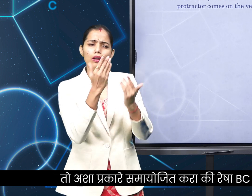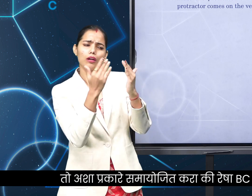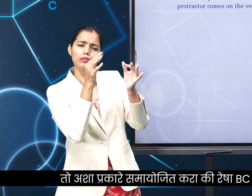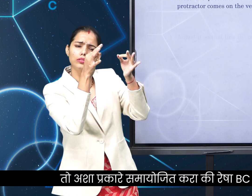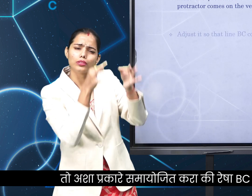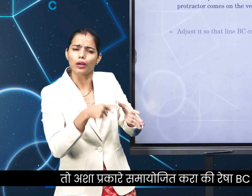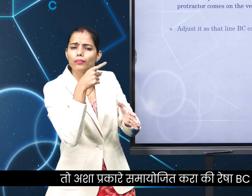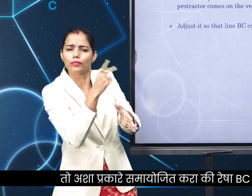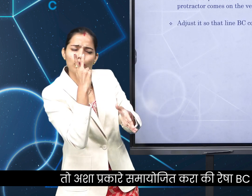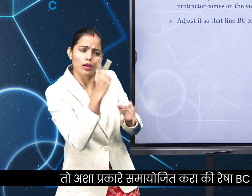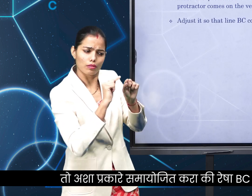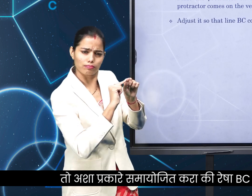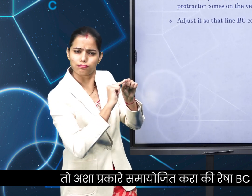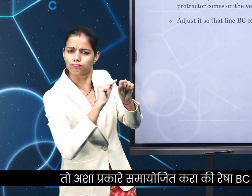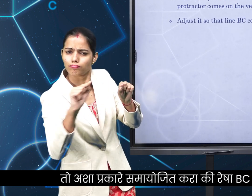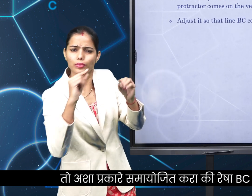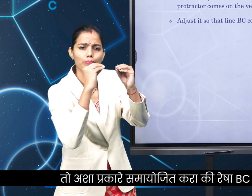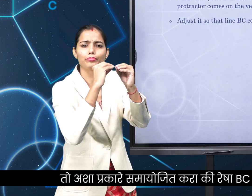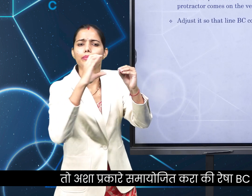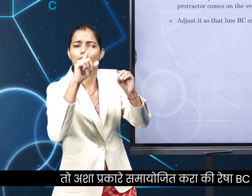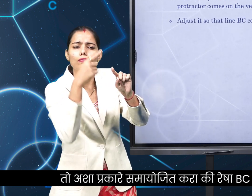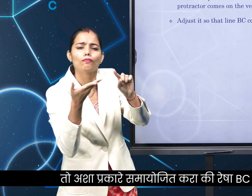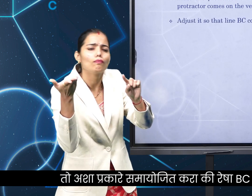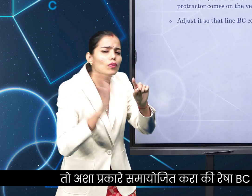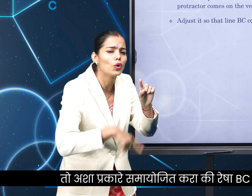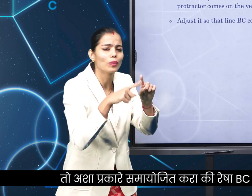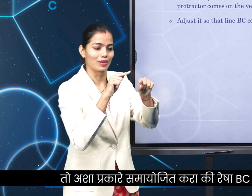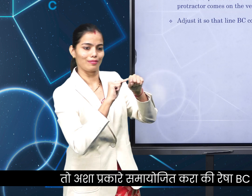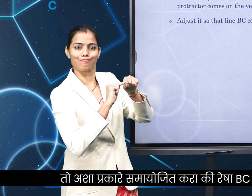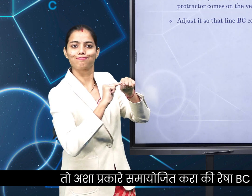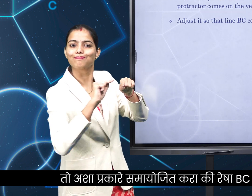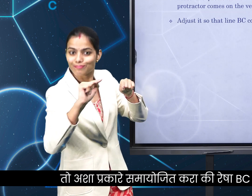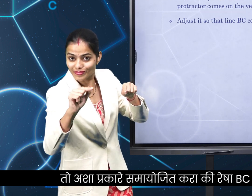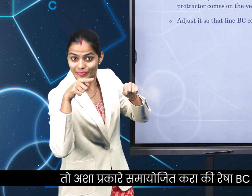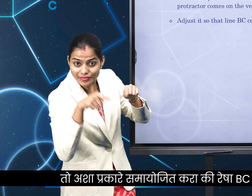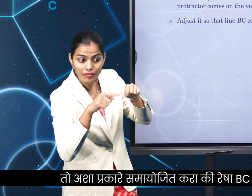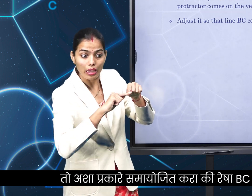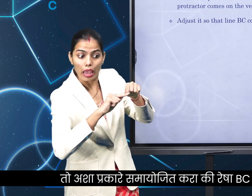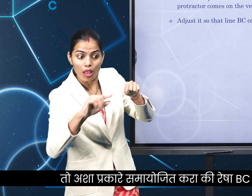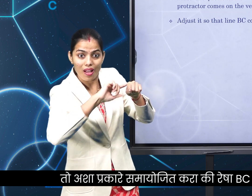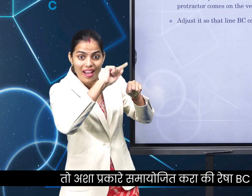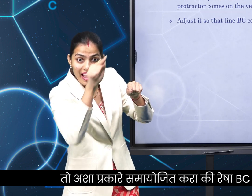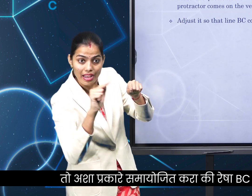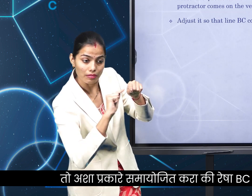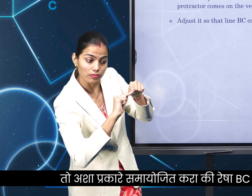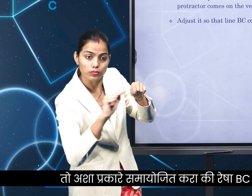तो अशा प्रकारे समायोजित करा की रेषा BC ही कोनाच्या सरळ रेषेवर येईल.